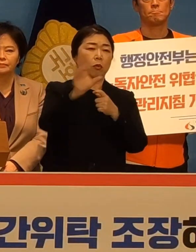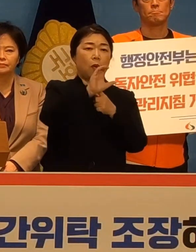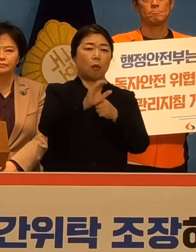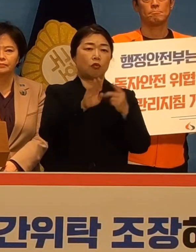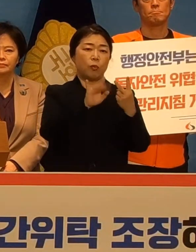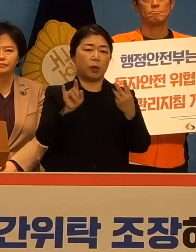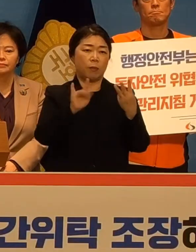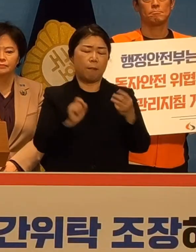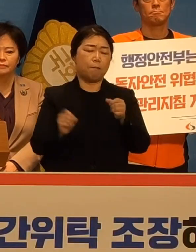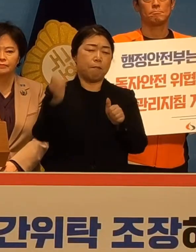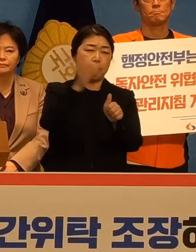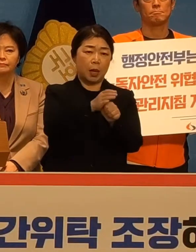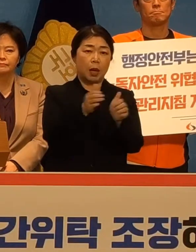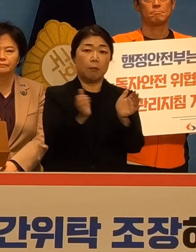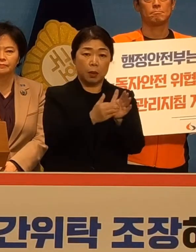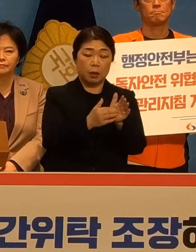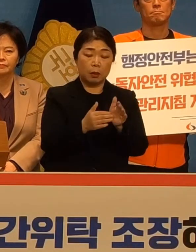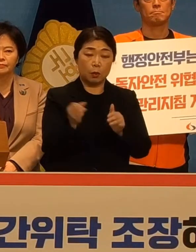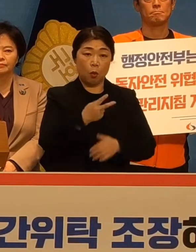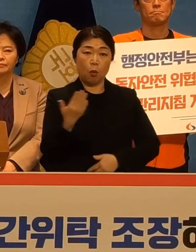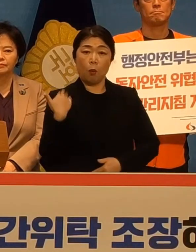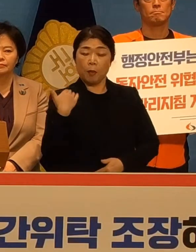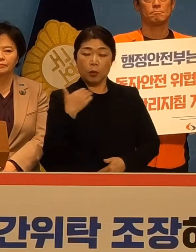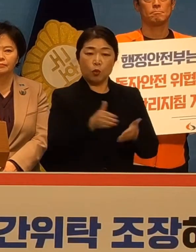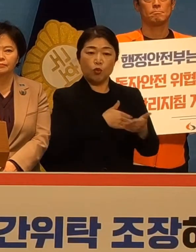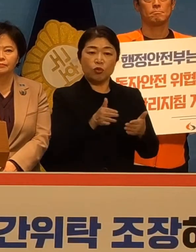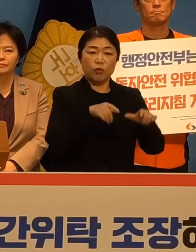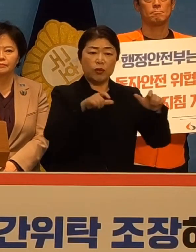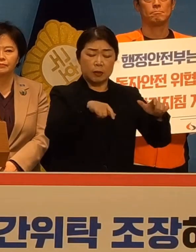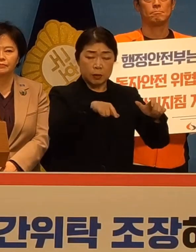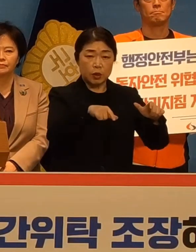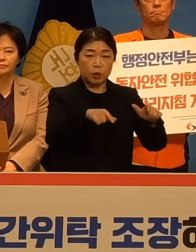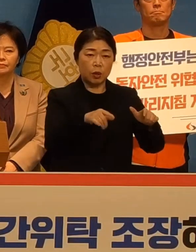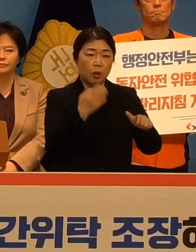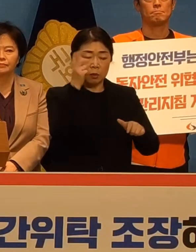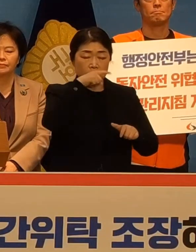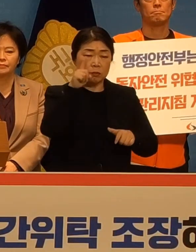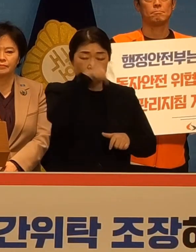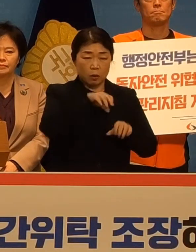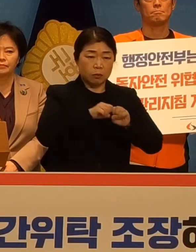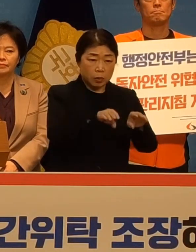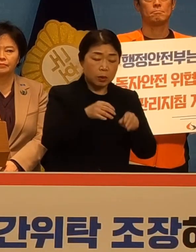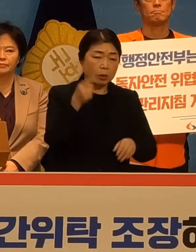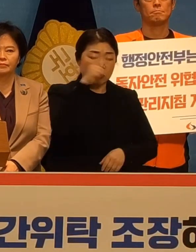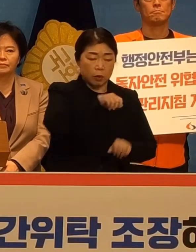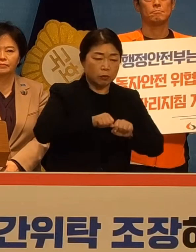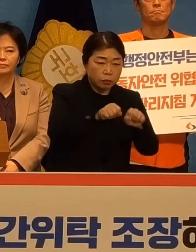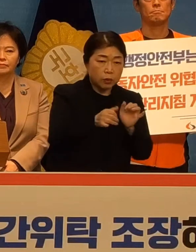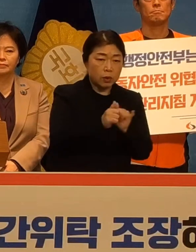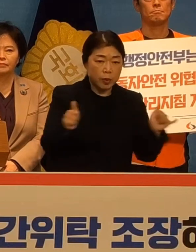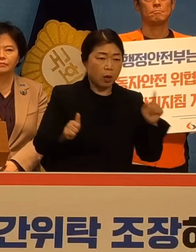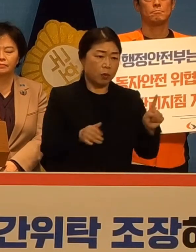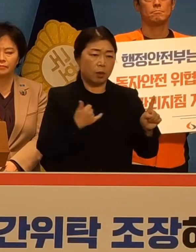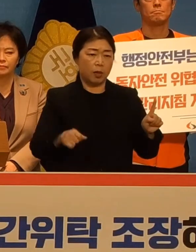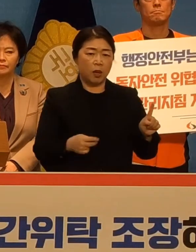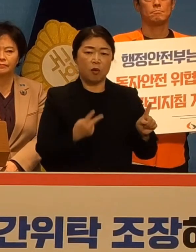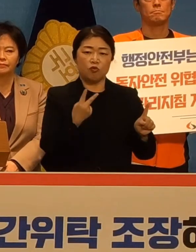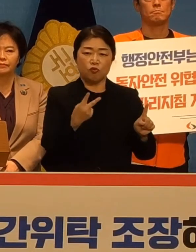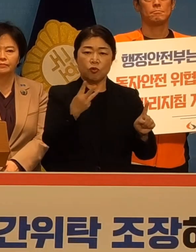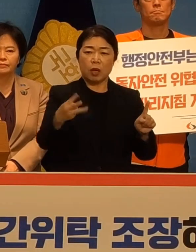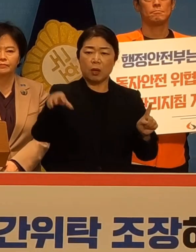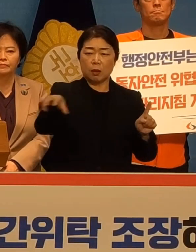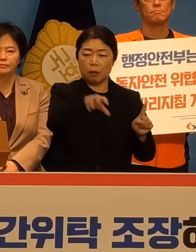얼마 전 동두천시에서는 환경미화원 한 분이 2명의 구역을 작업하다 사망하는 일이